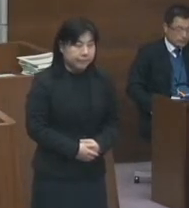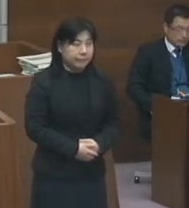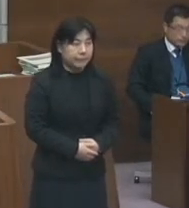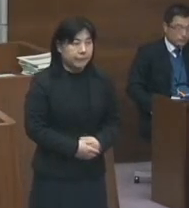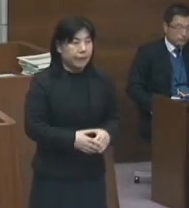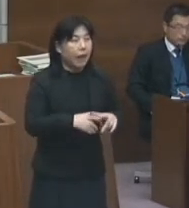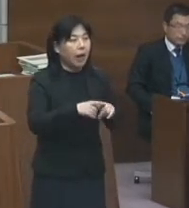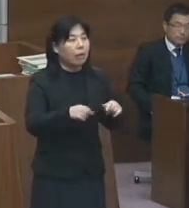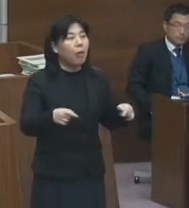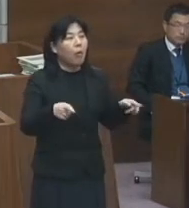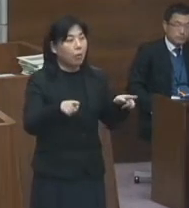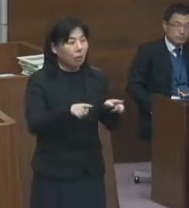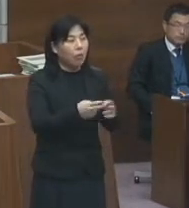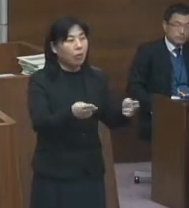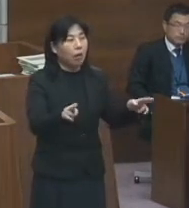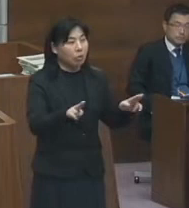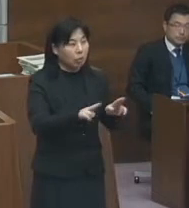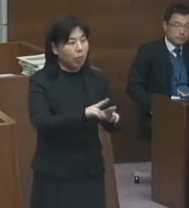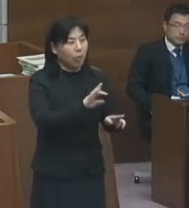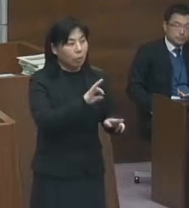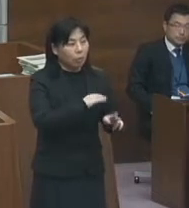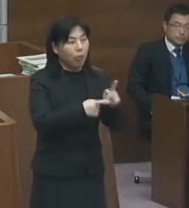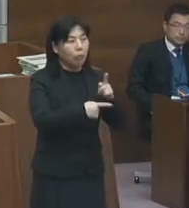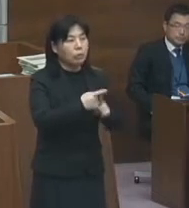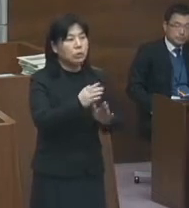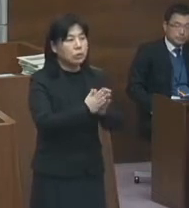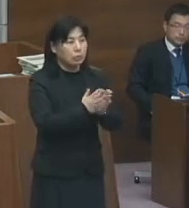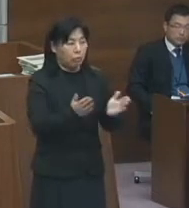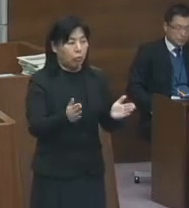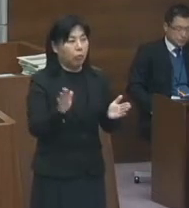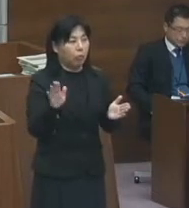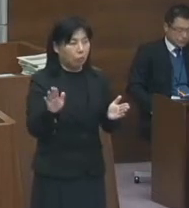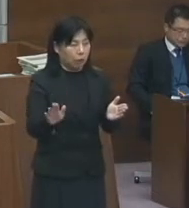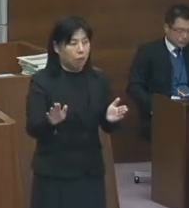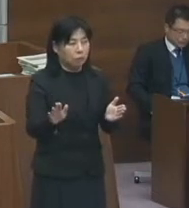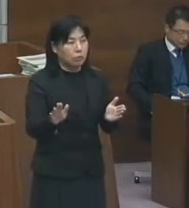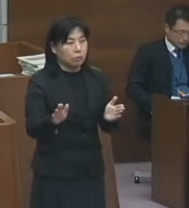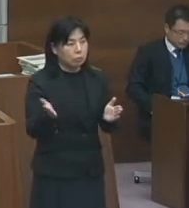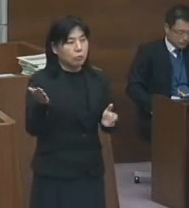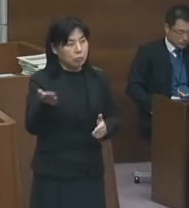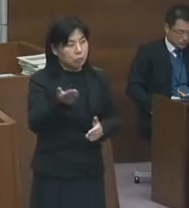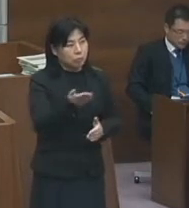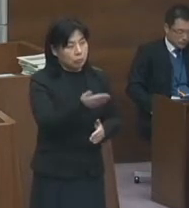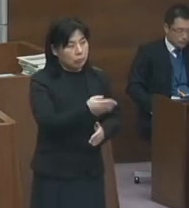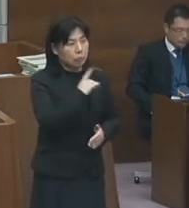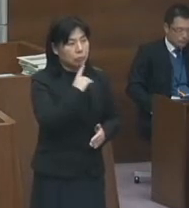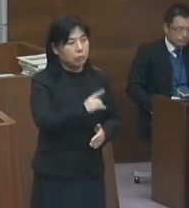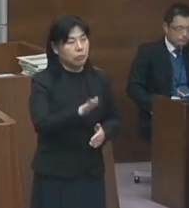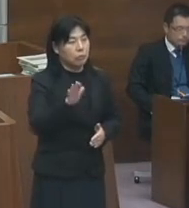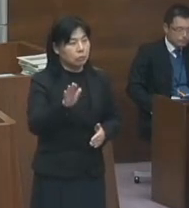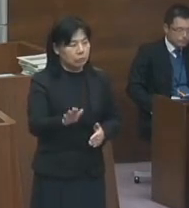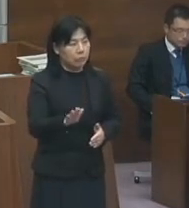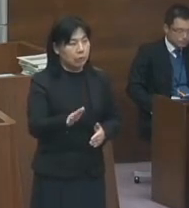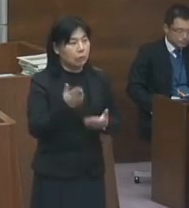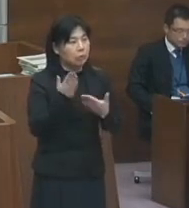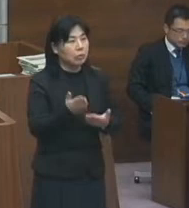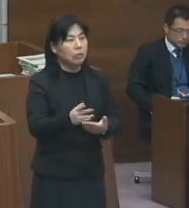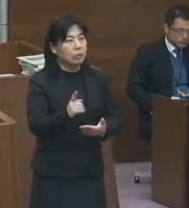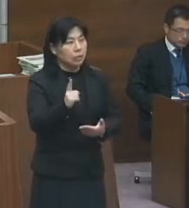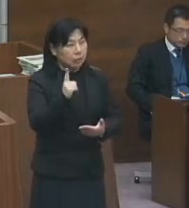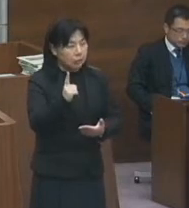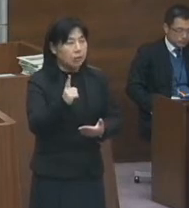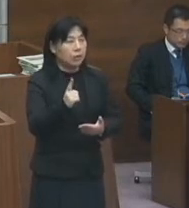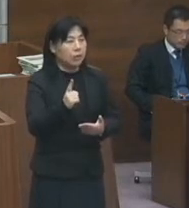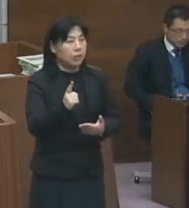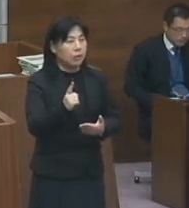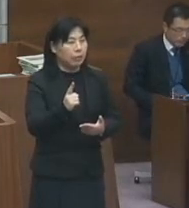日本共産党の辻本達也でございます。通告に従い順次質問をいたします。1項目目はハラスメント